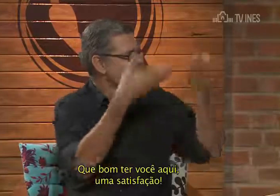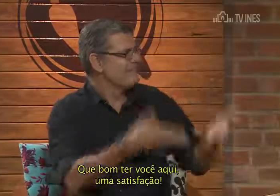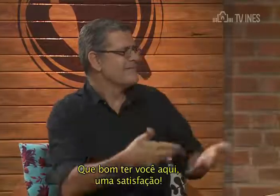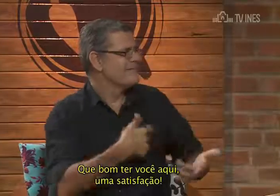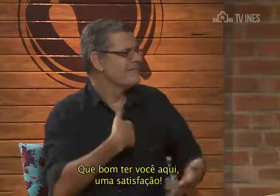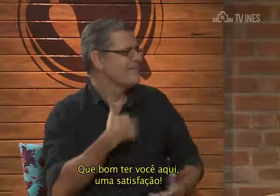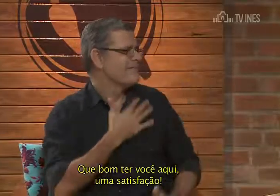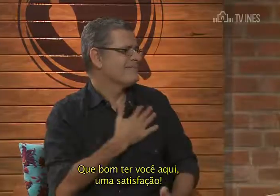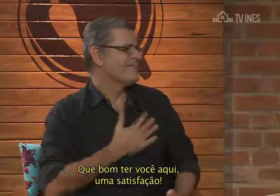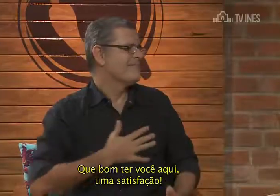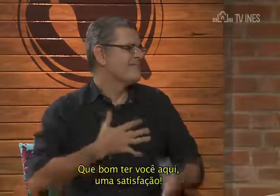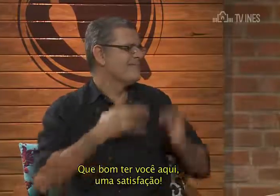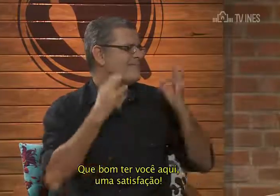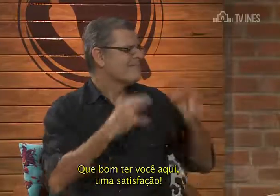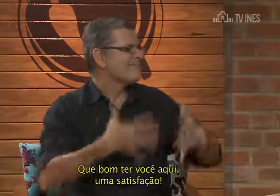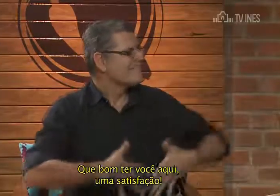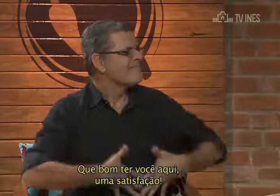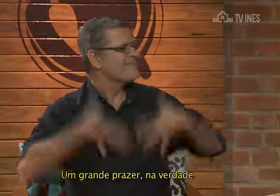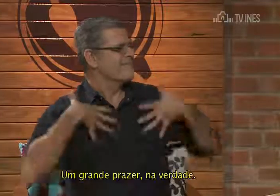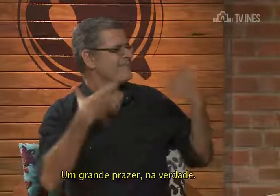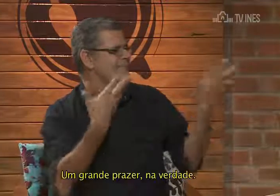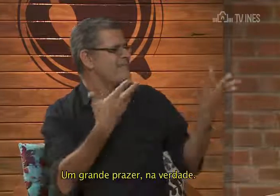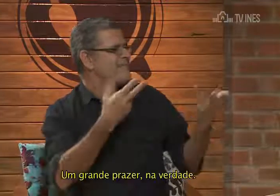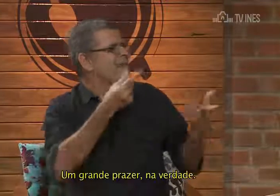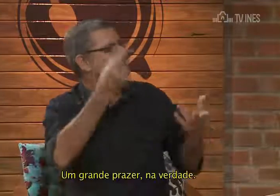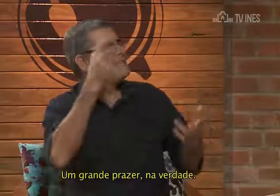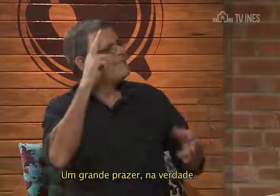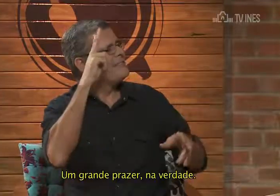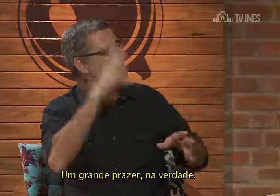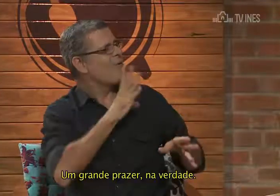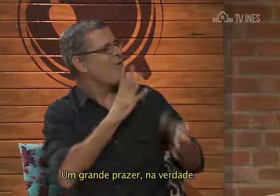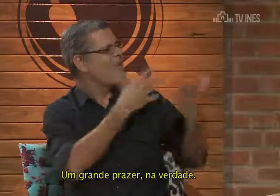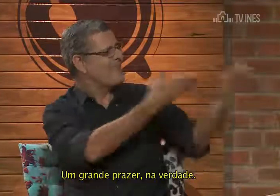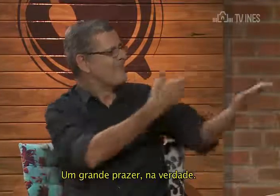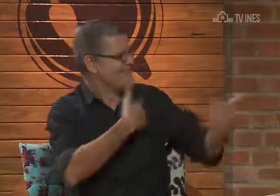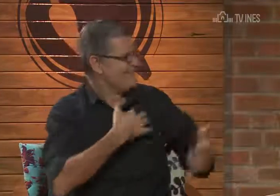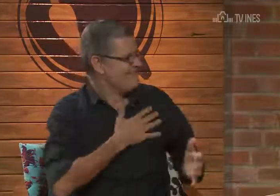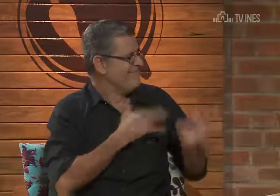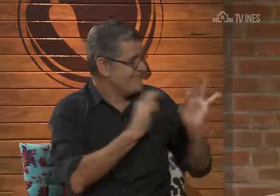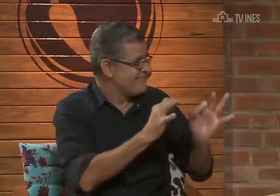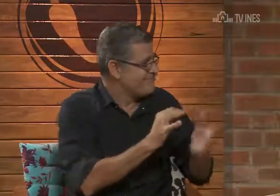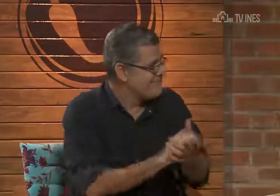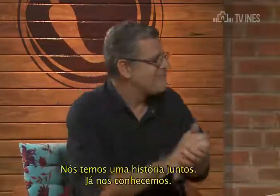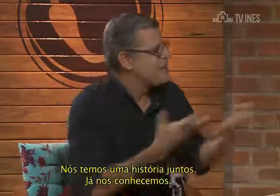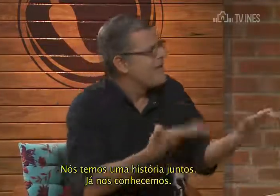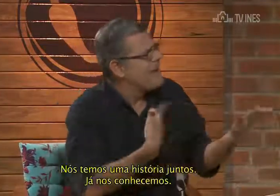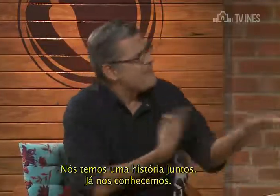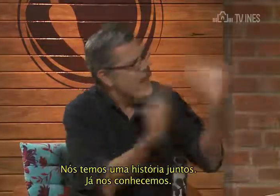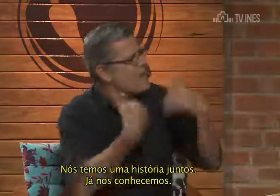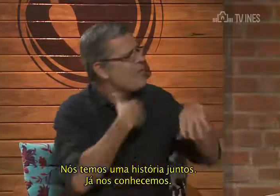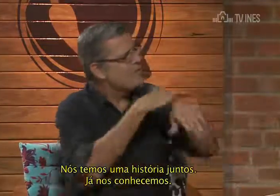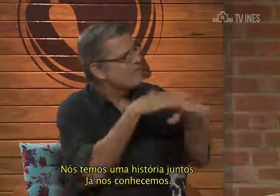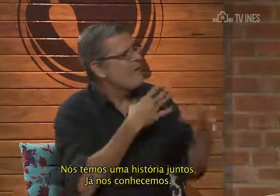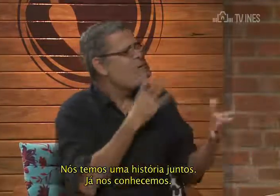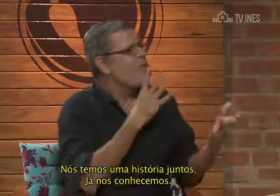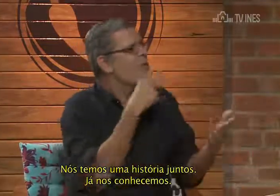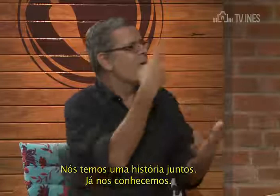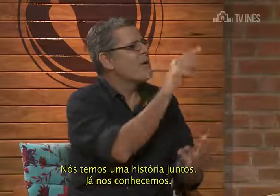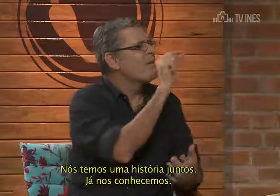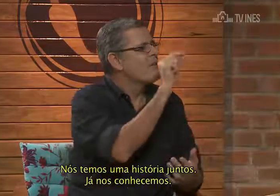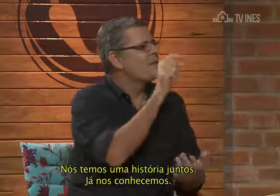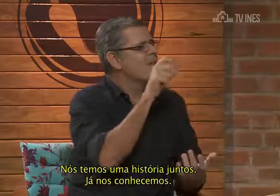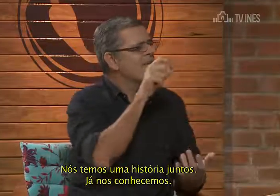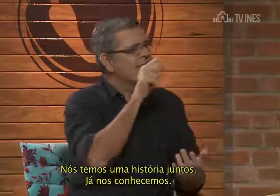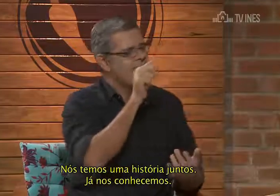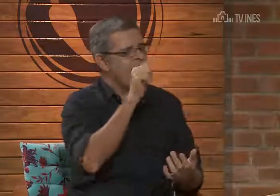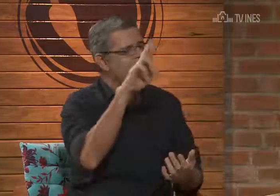Que bom ter você aqui. Uma satisfação, um grande prazer, na verdade. Nós temos uma história juntos, já